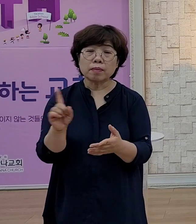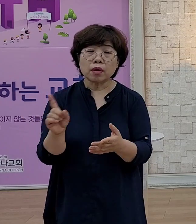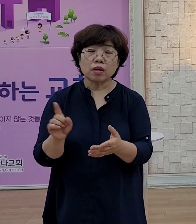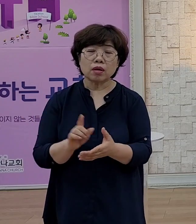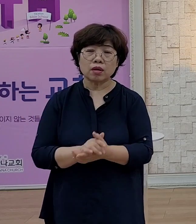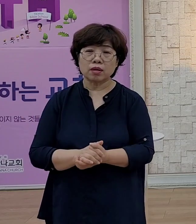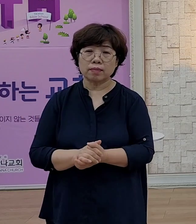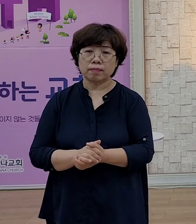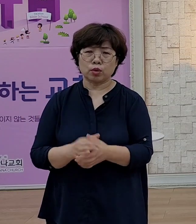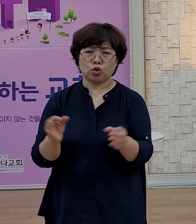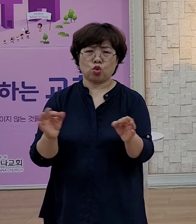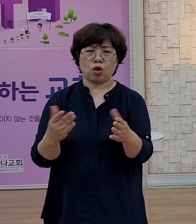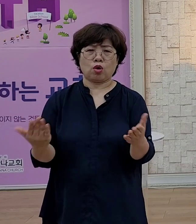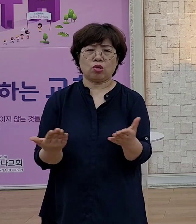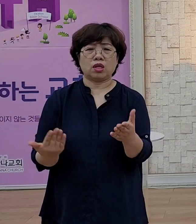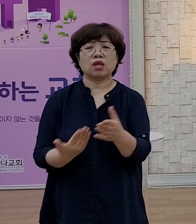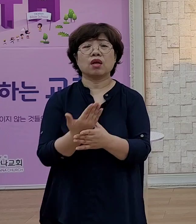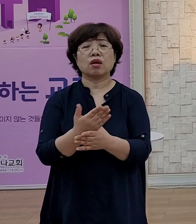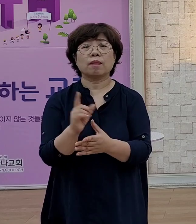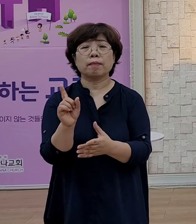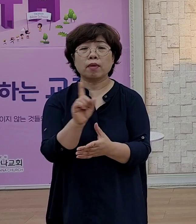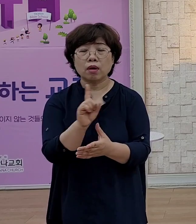여러분, 놀라운 일이 벌어집니다.